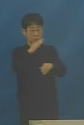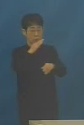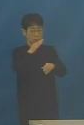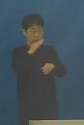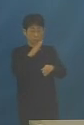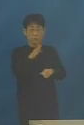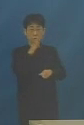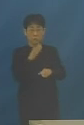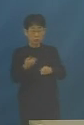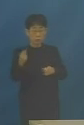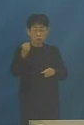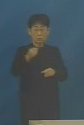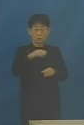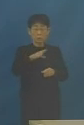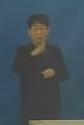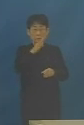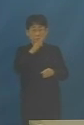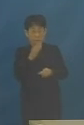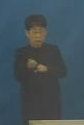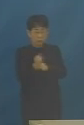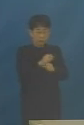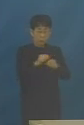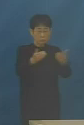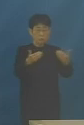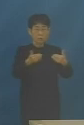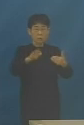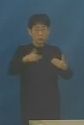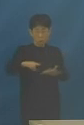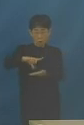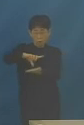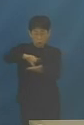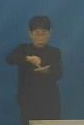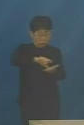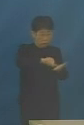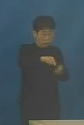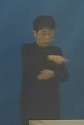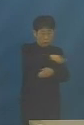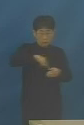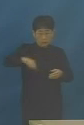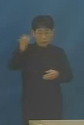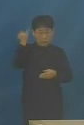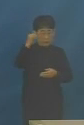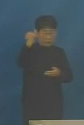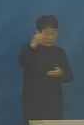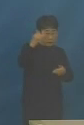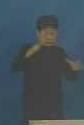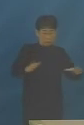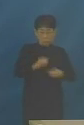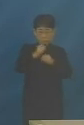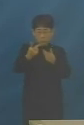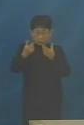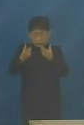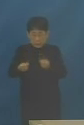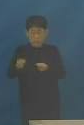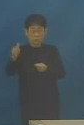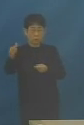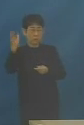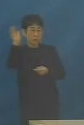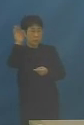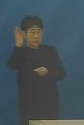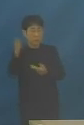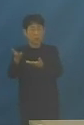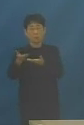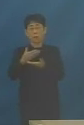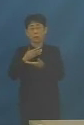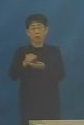も私たち地方団体の意見というのは十分聞いていただく必要があると思います特にデジタル